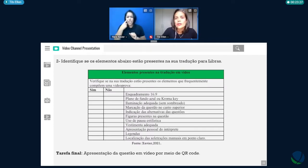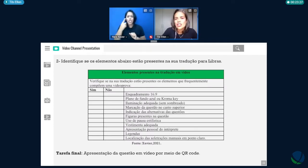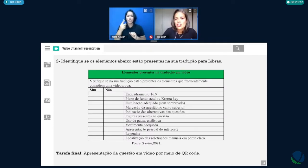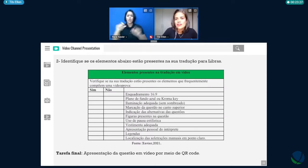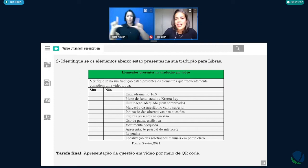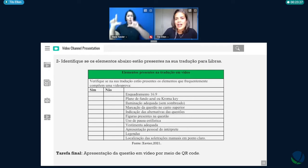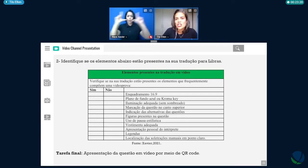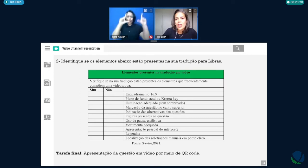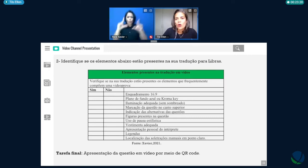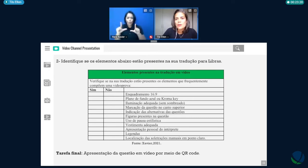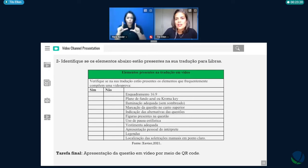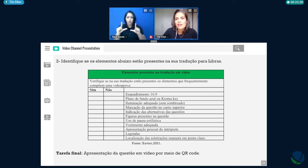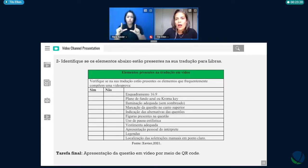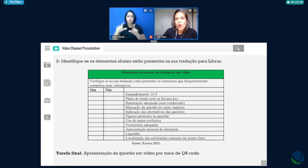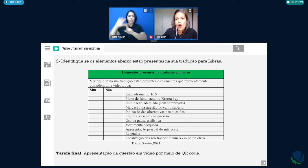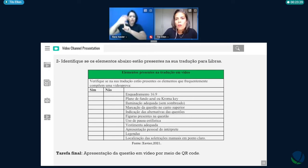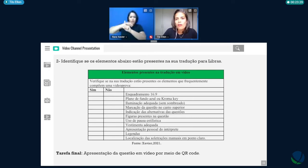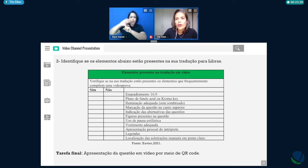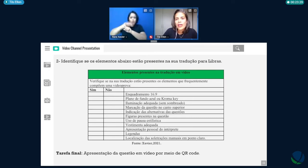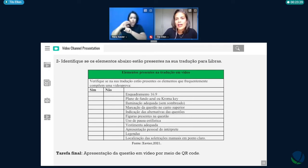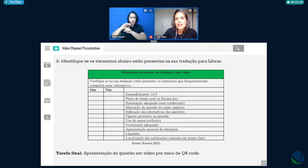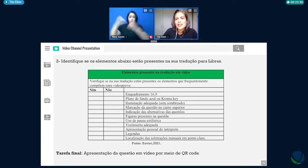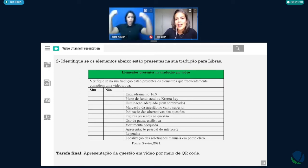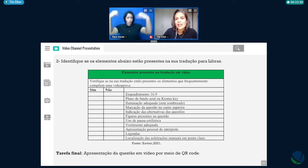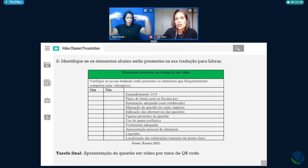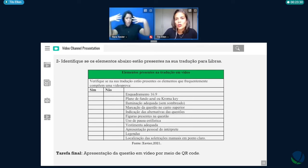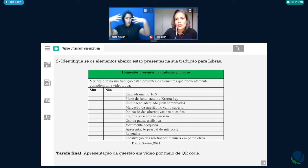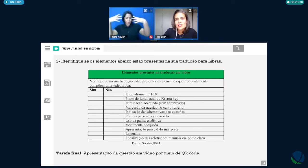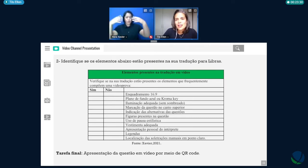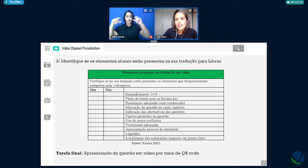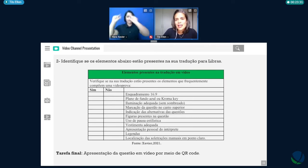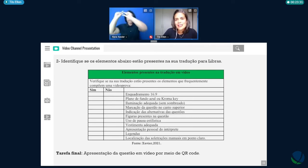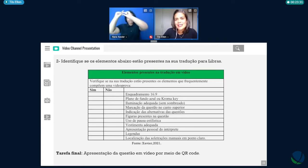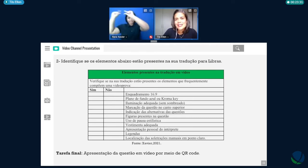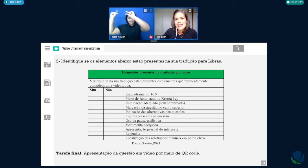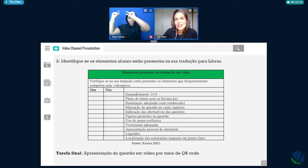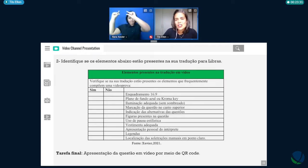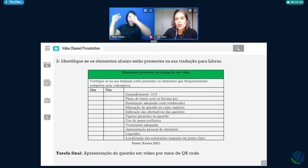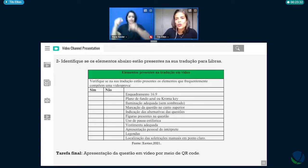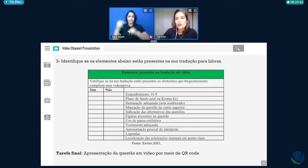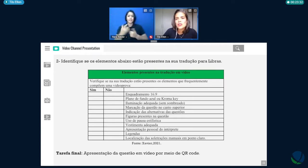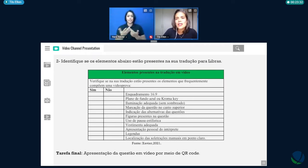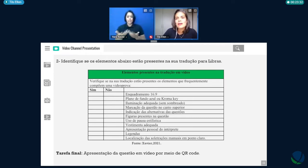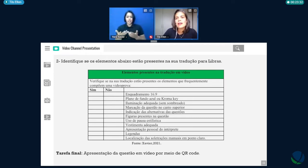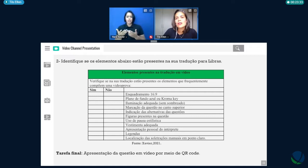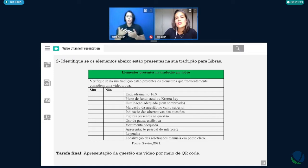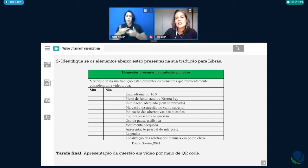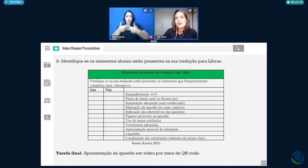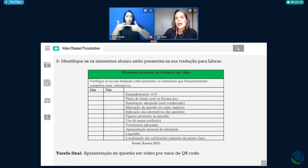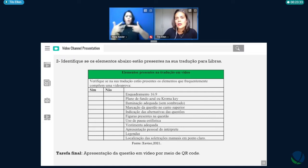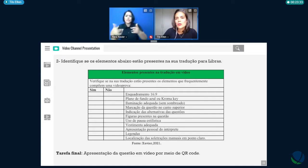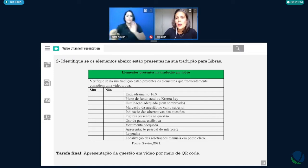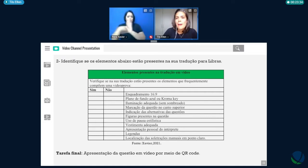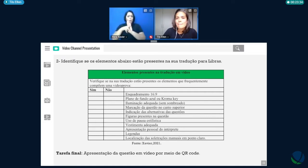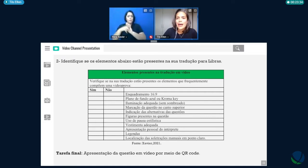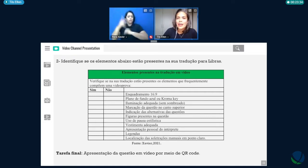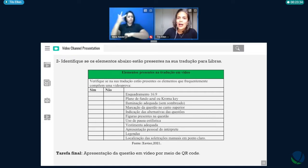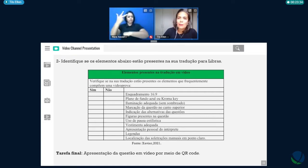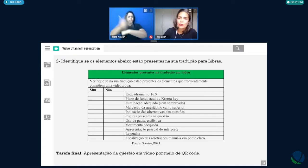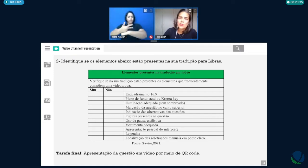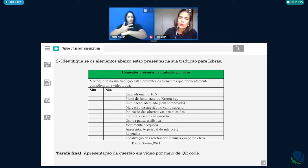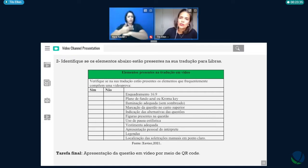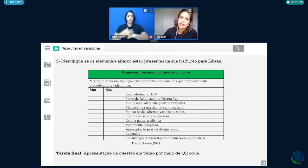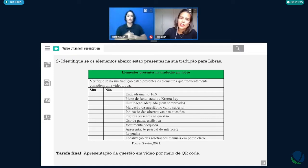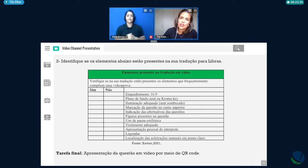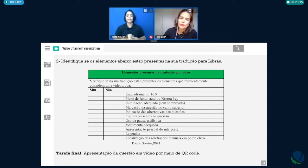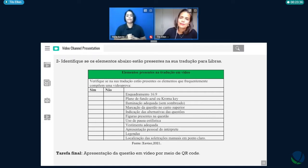Uma outra atividade é observar como foi realizada todos esses itens e todos os elementos necessários para